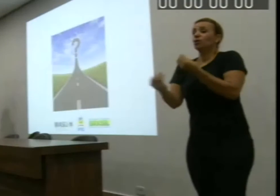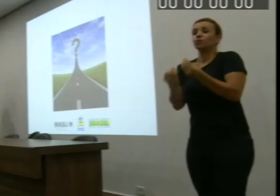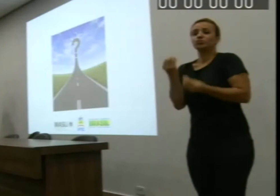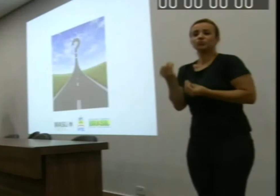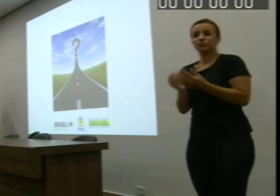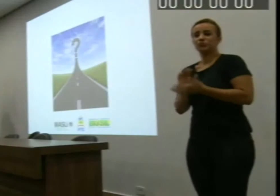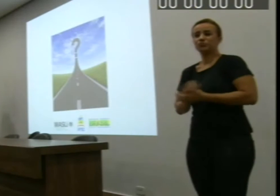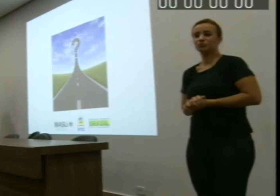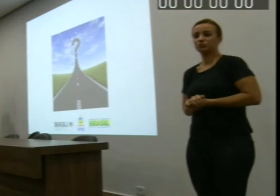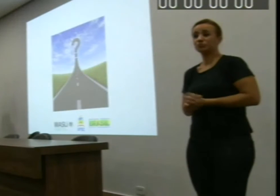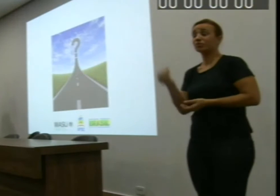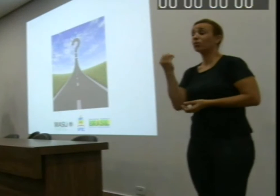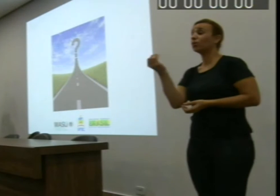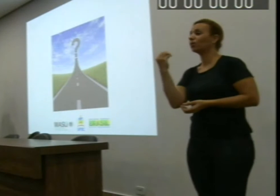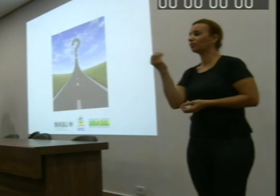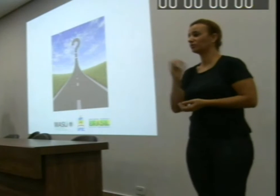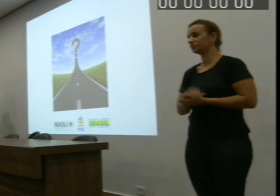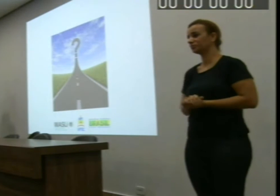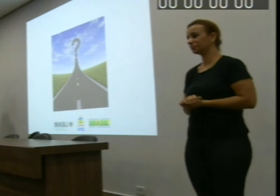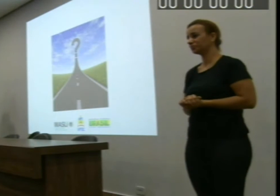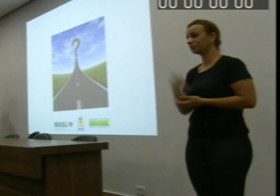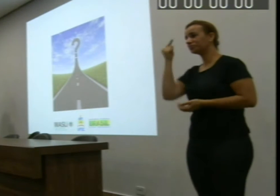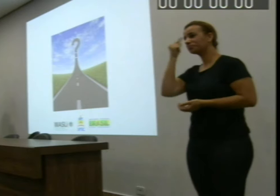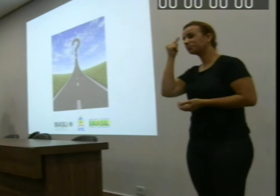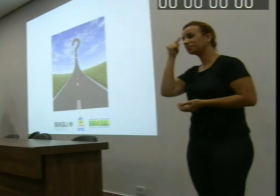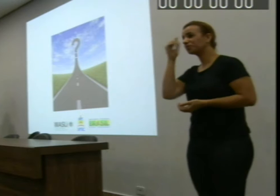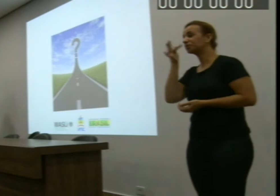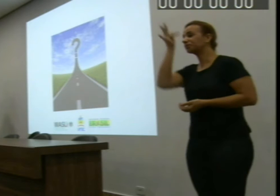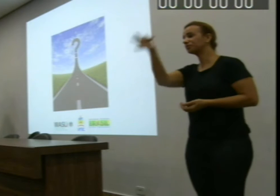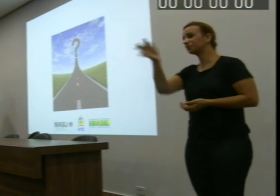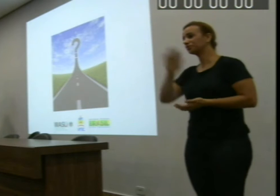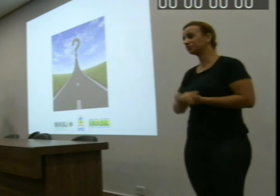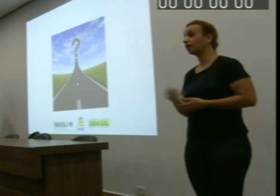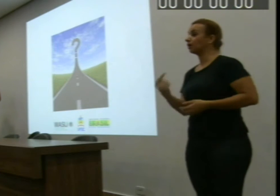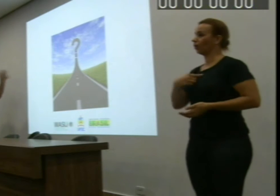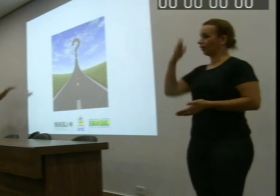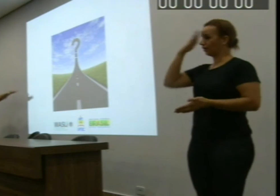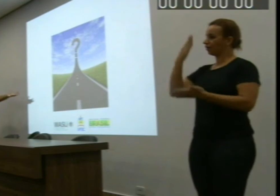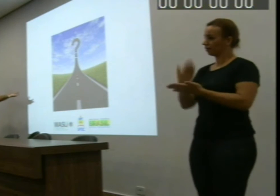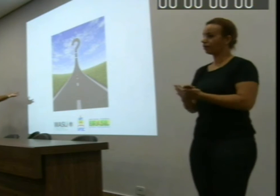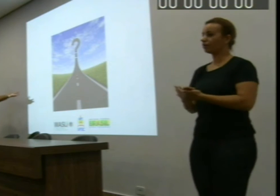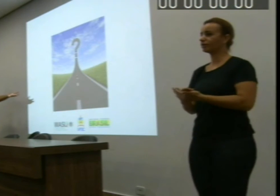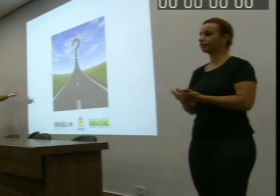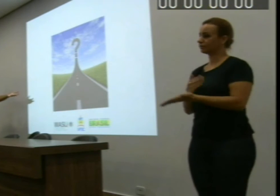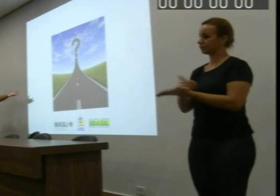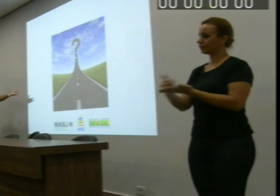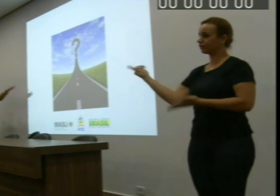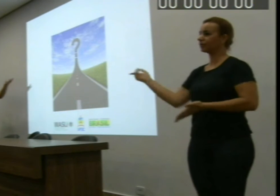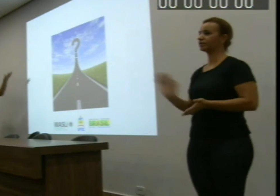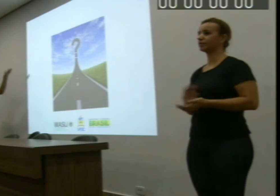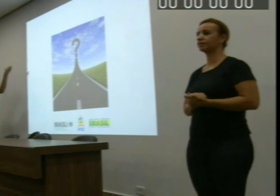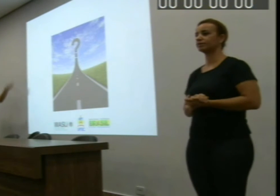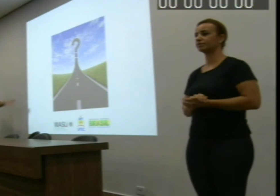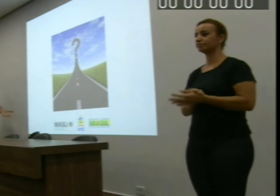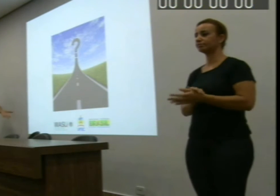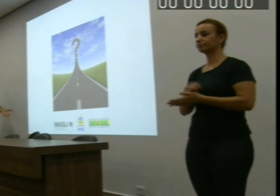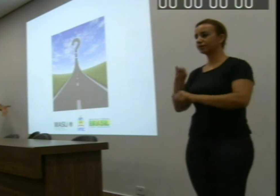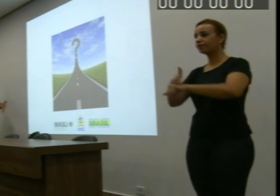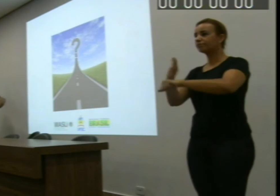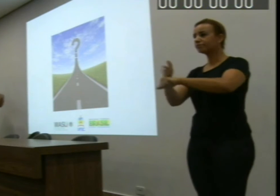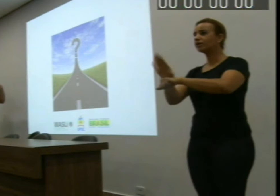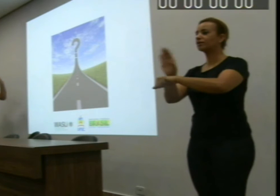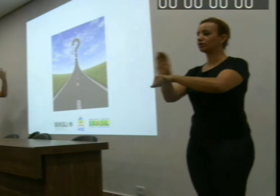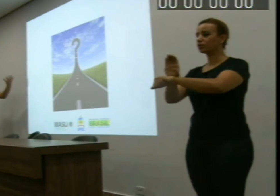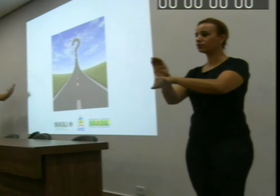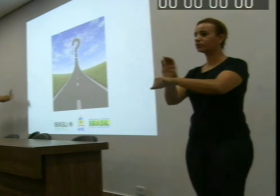como que a gente vai eh eh pensar o futuro eu acredito que é partindo dessas dessa desse início